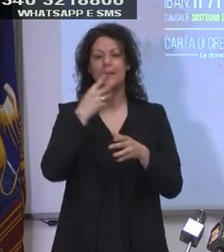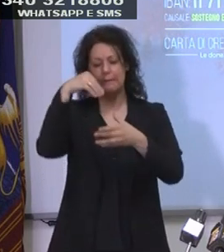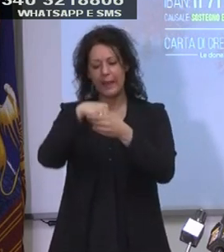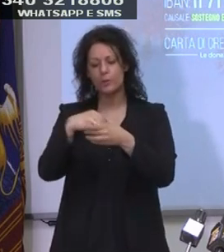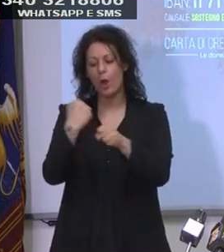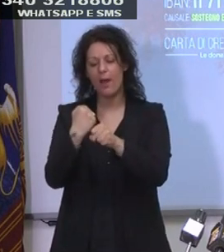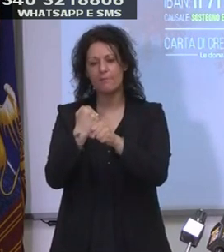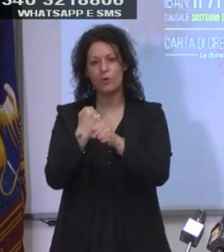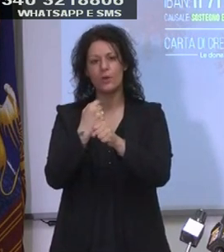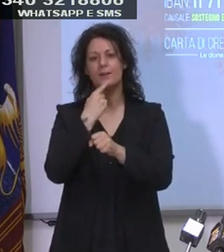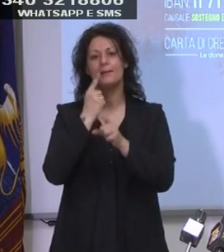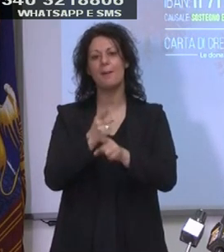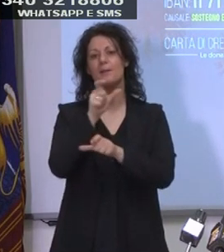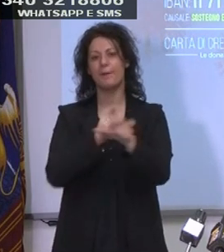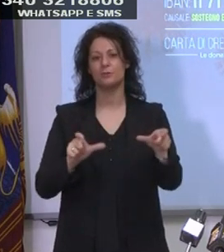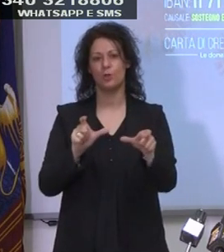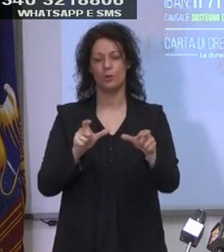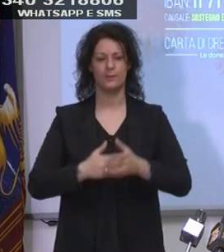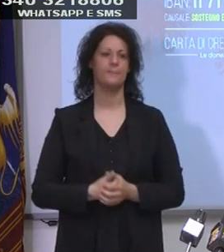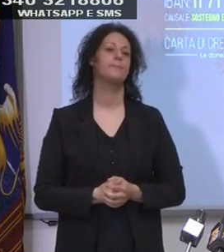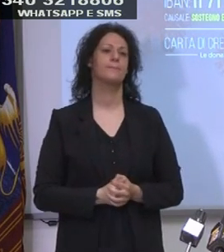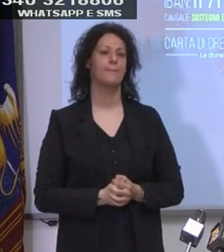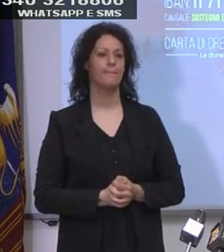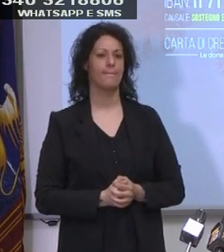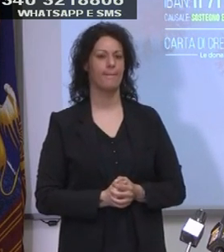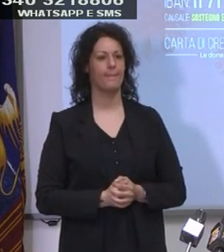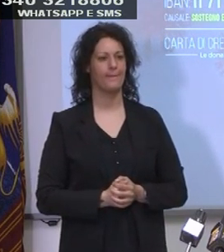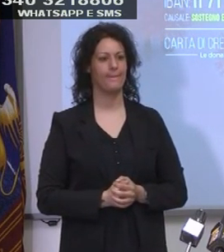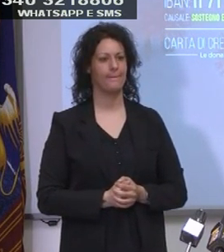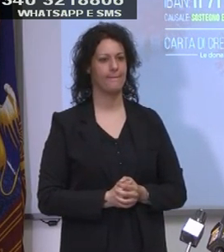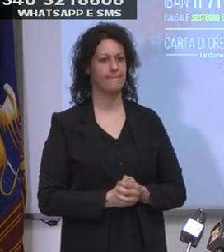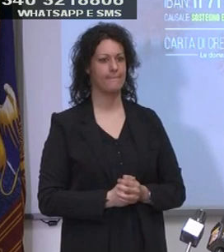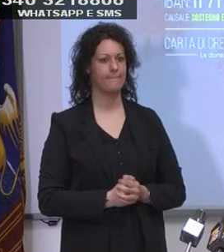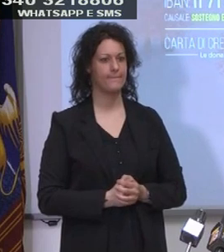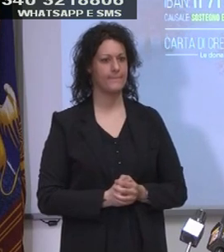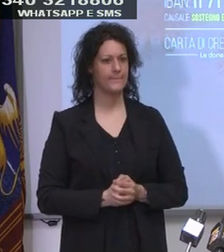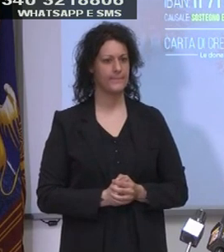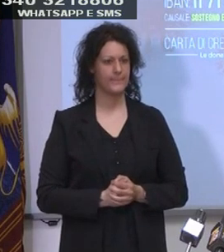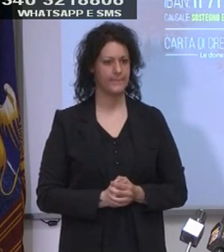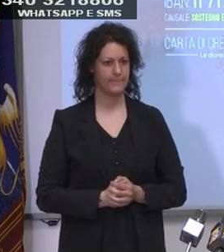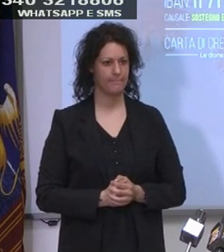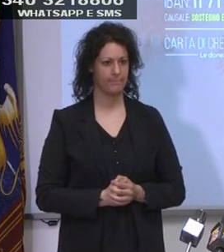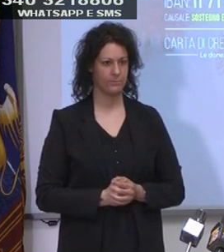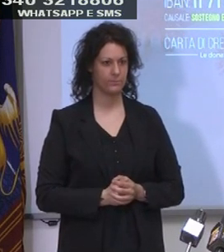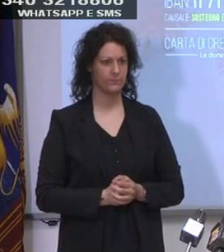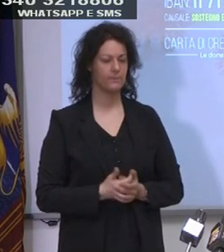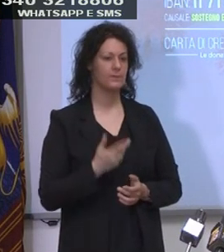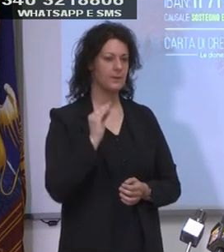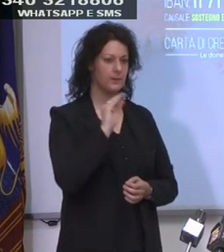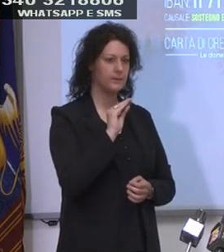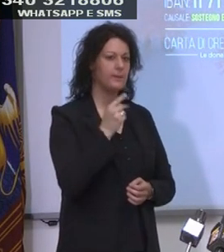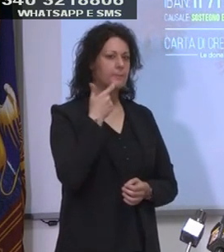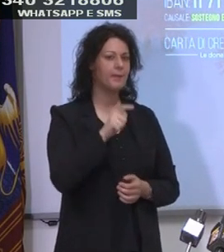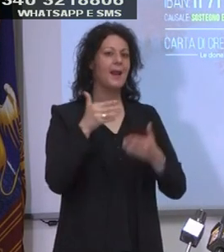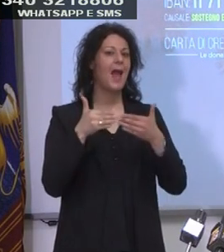lavorare. Rai News 24, Emiliano Parisi. Su questa cosa delle riaperture